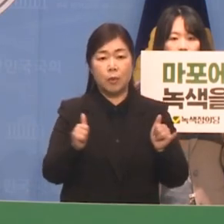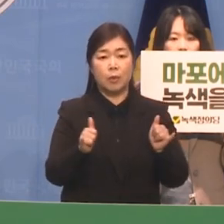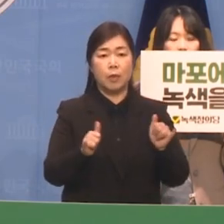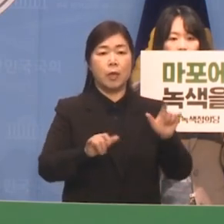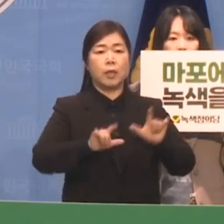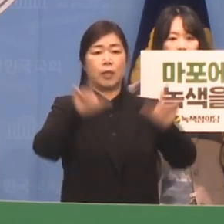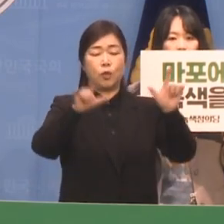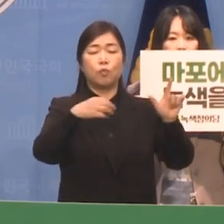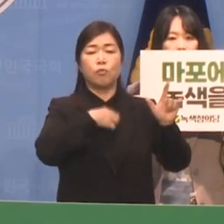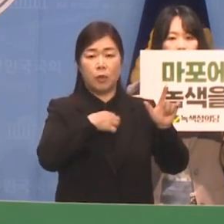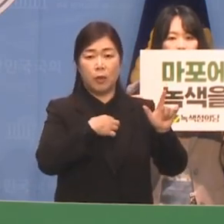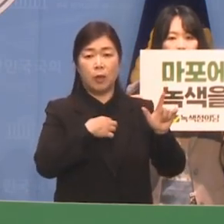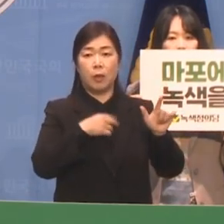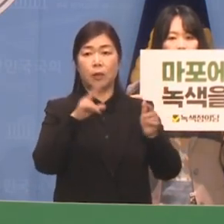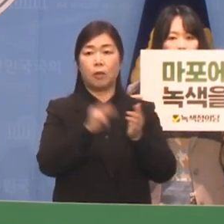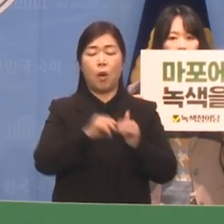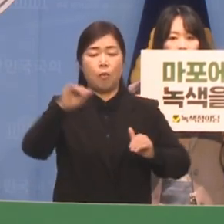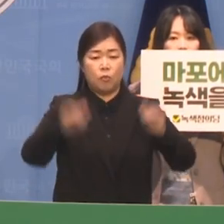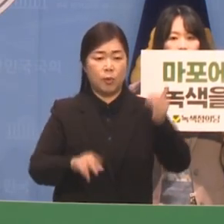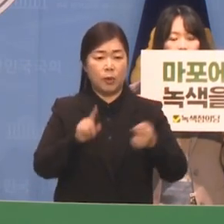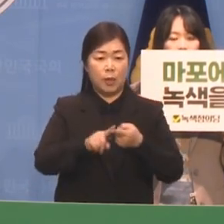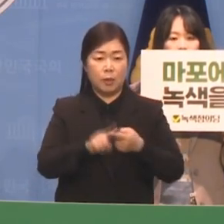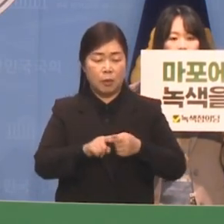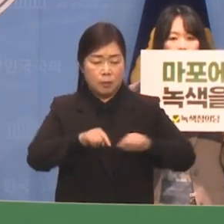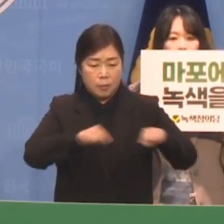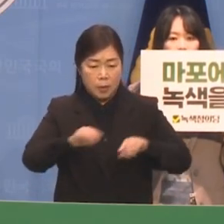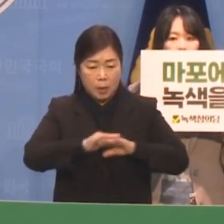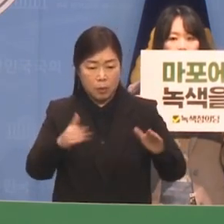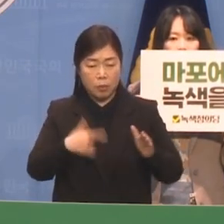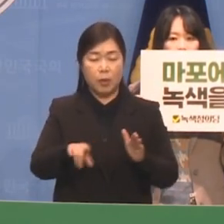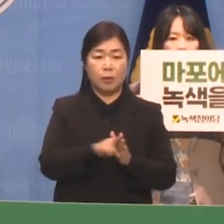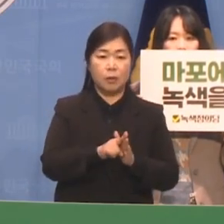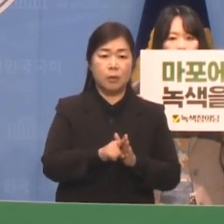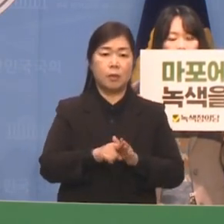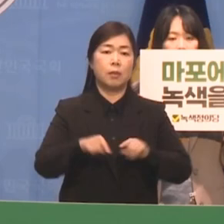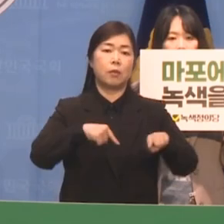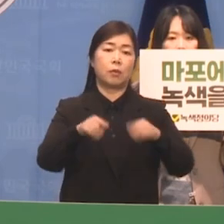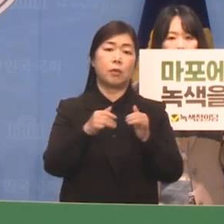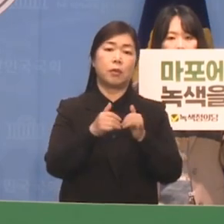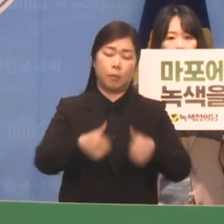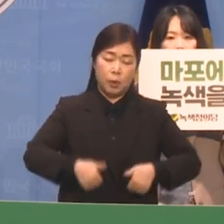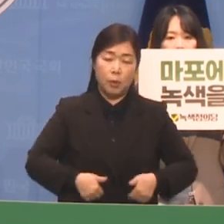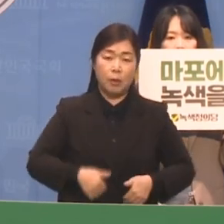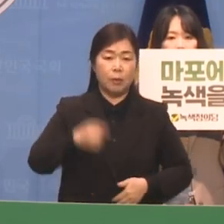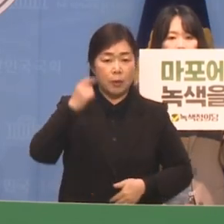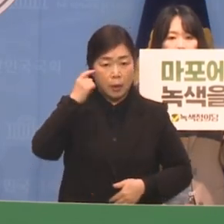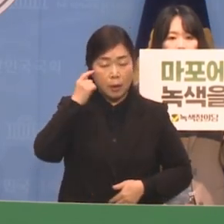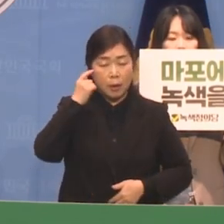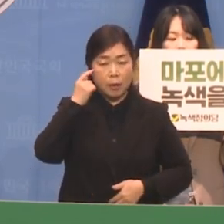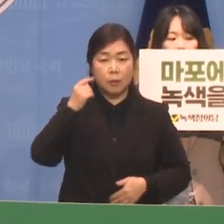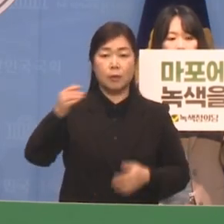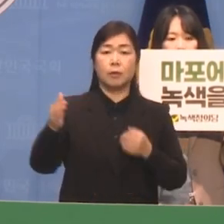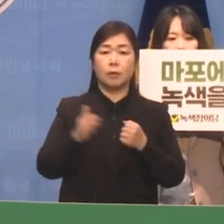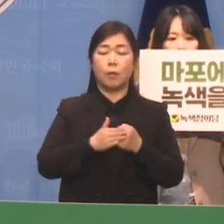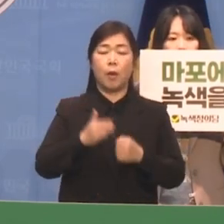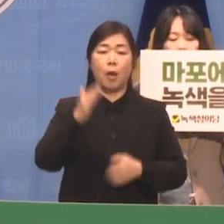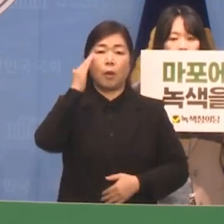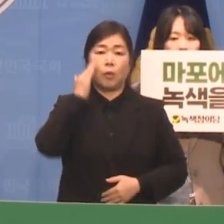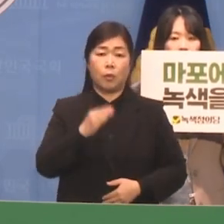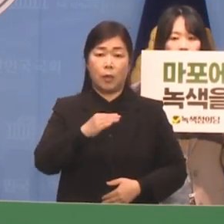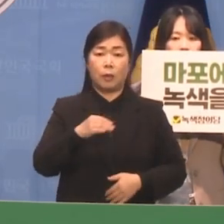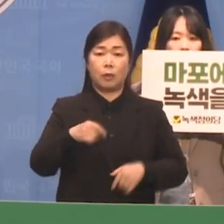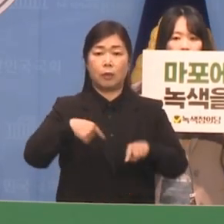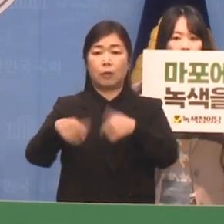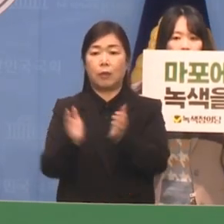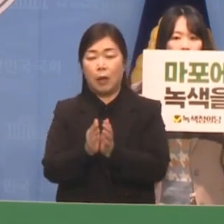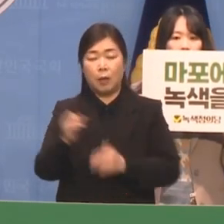정치, 양당의 꼼수에 가치와 원칙으로 당당히 맞서는 정치를 해야 한다는 대의를 위해서